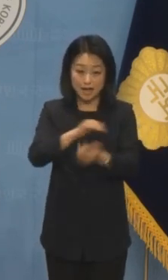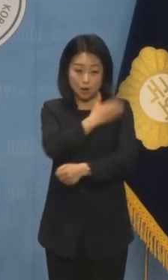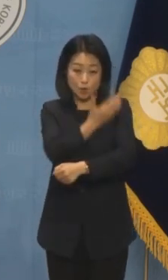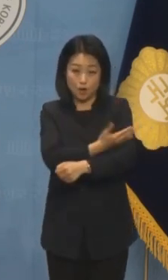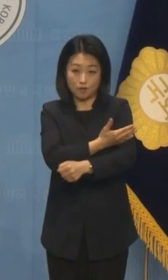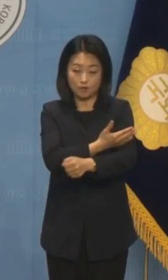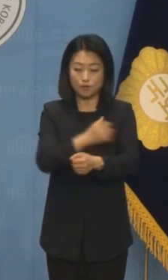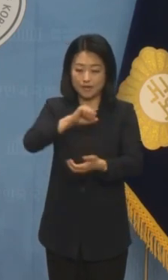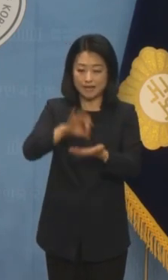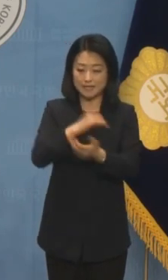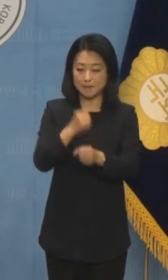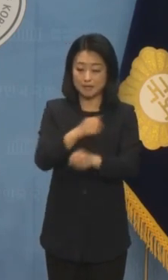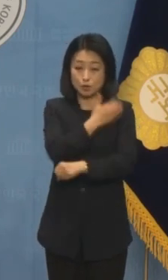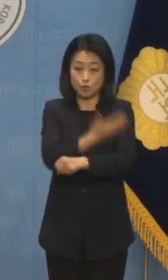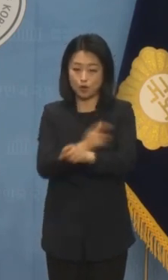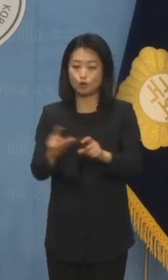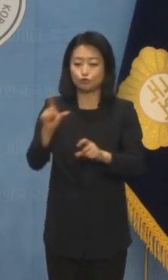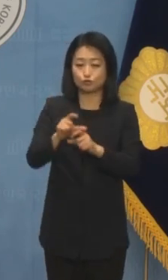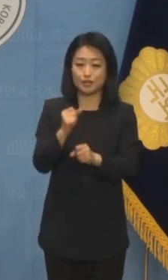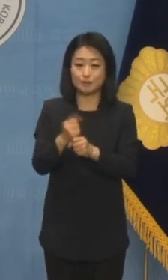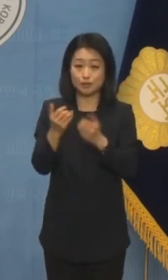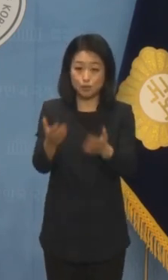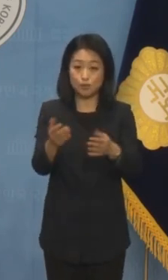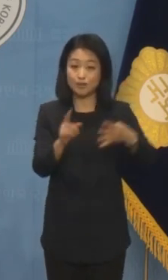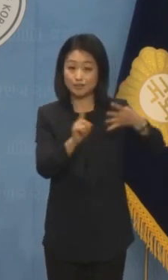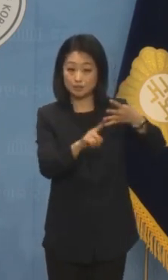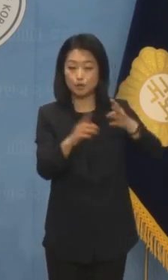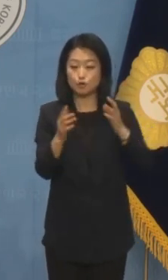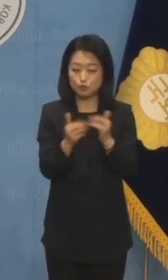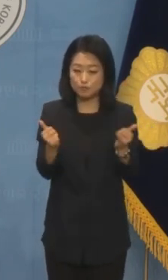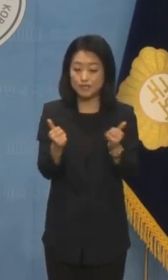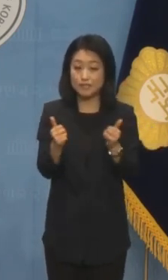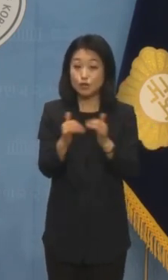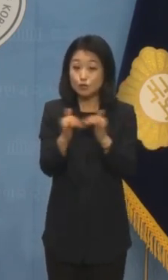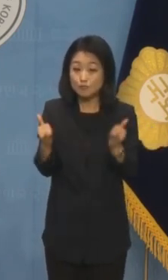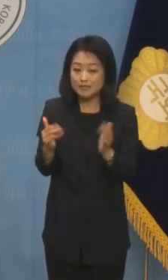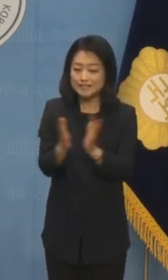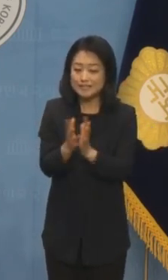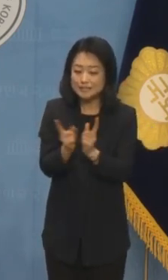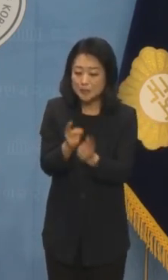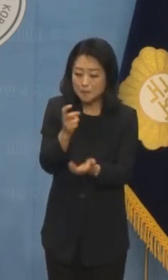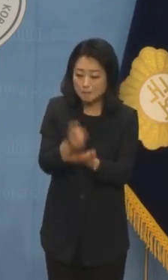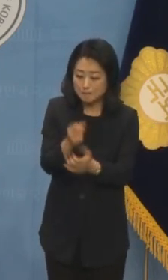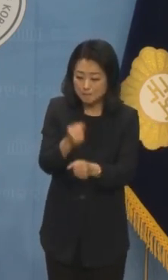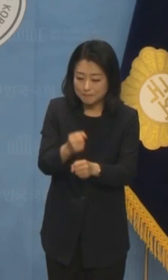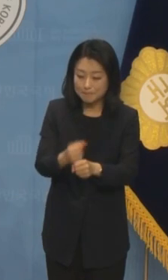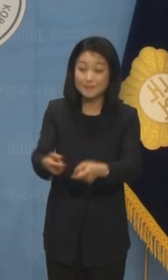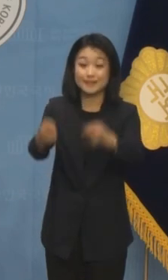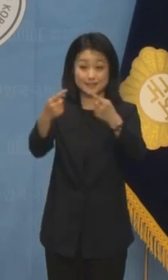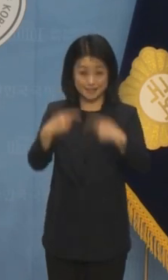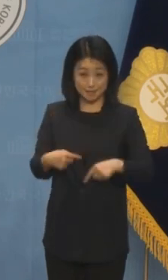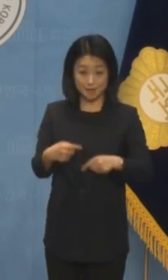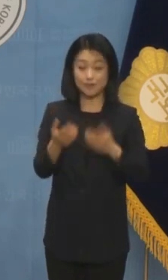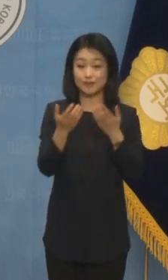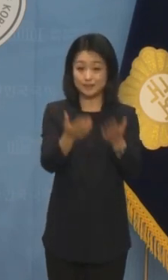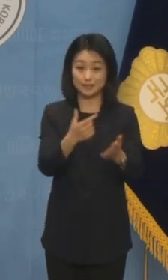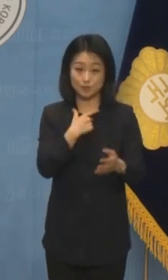강화하겠습니다. 하나, 국민 발안제를 도입해 국민의 입법 참여를